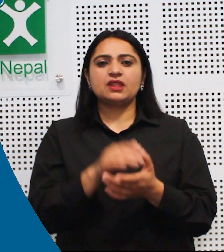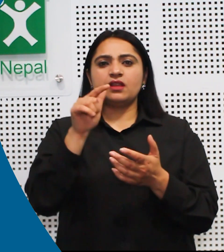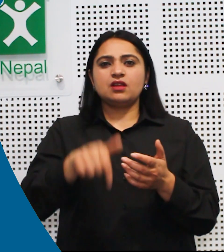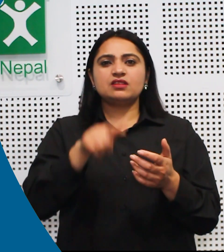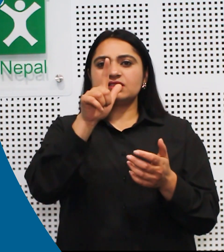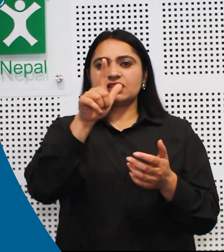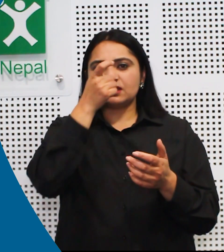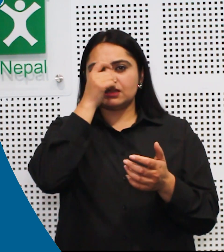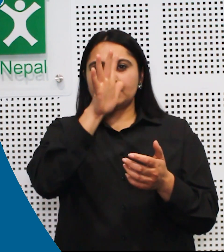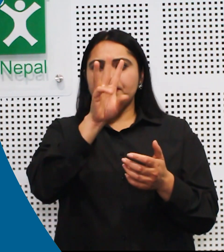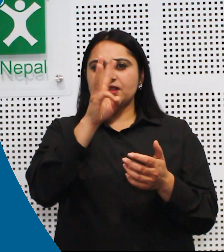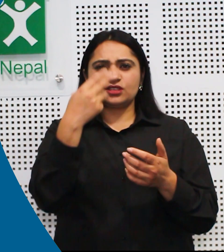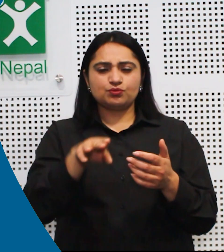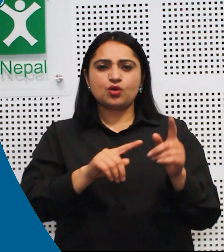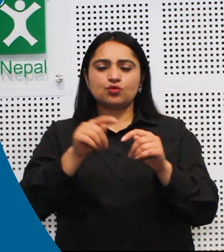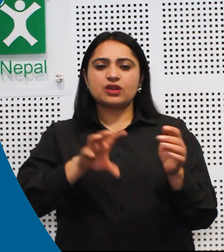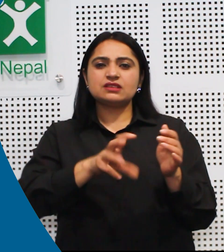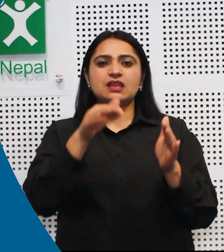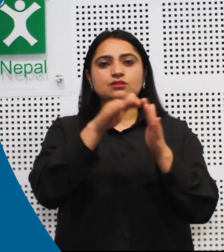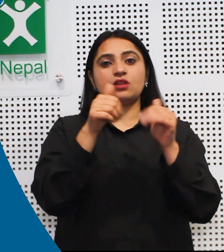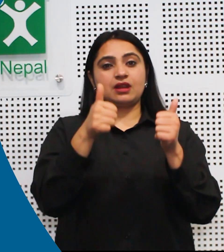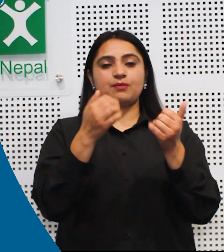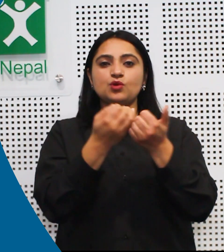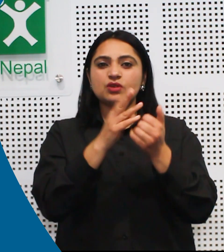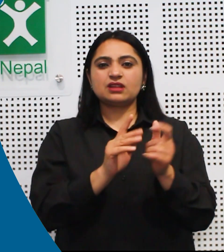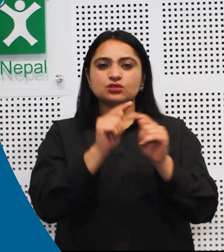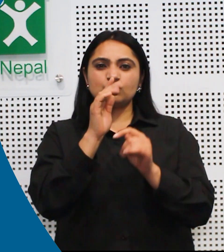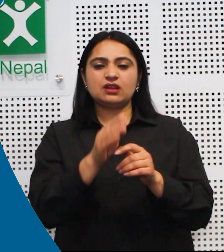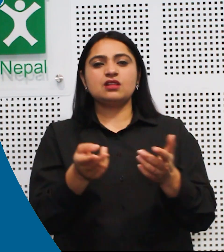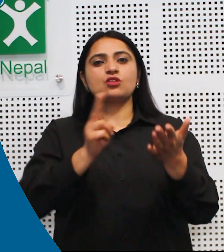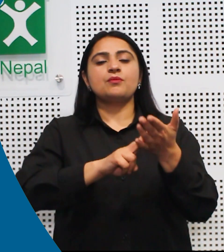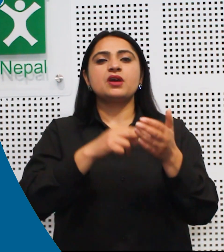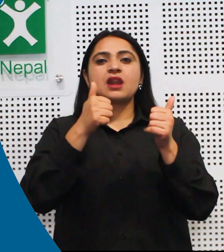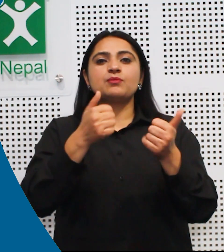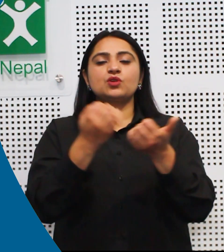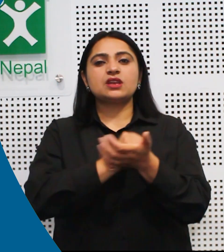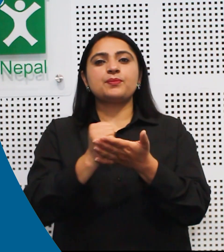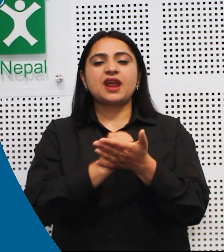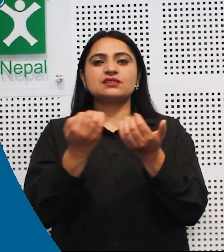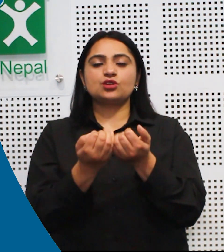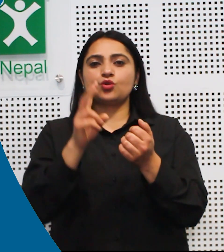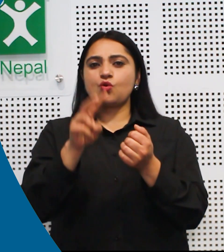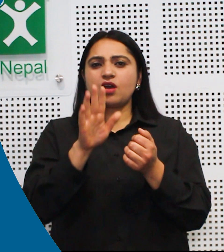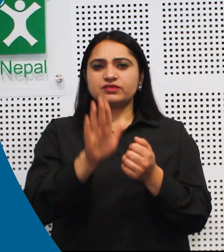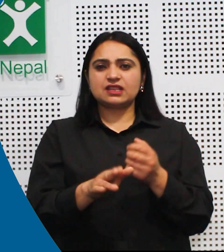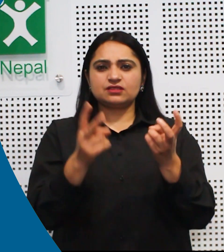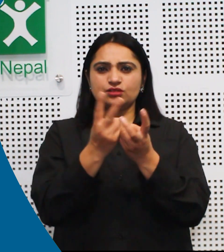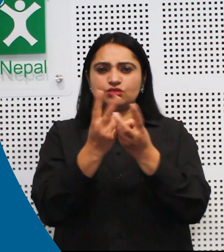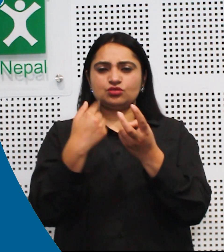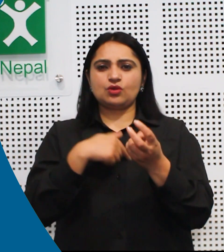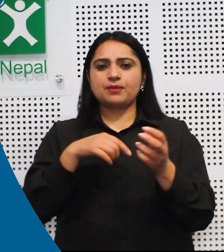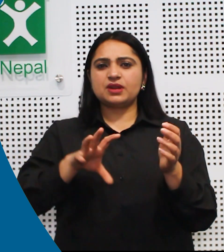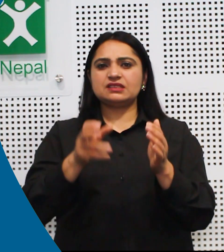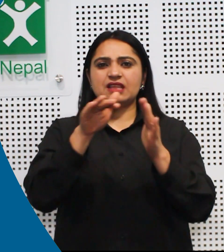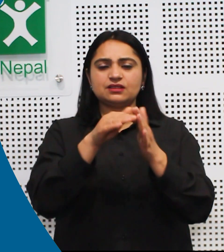753 भइसकेपछि होइन कुनै स्थानीय तहले अलिकति राम्रो गरेको, कुनैले चाहिँ अझै राम्रो गर्ने प्रयास गरिरहेको अवस्था छ। त्यो चाहिँ जस्तै हामीले चाहिँ स्थानीय